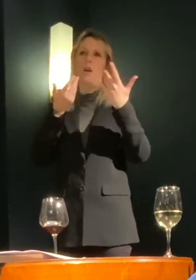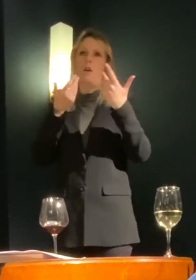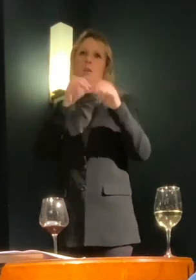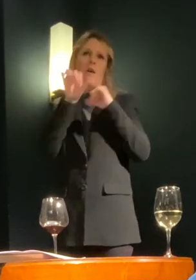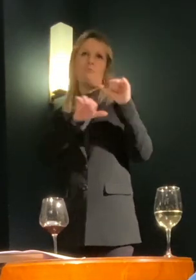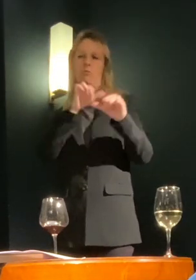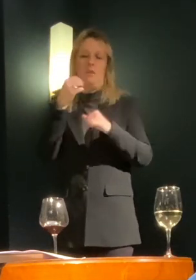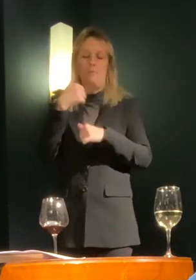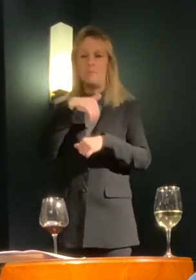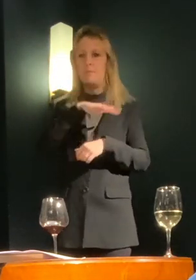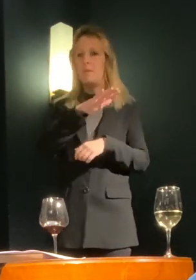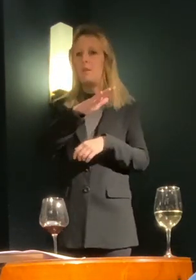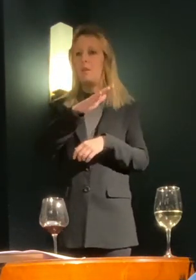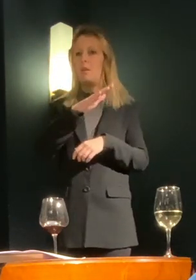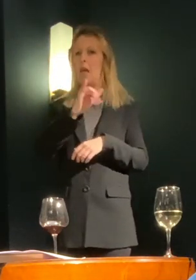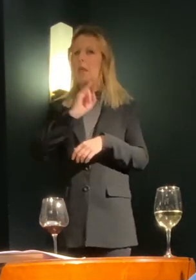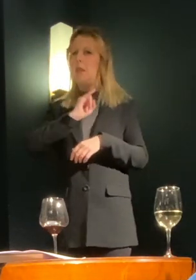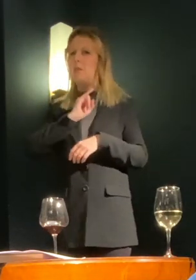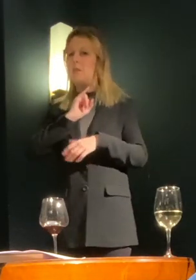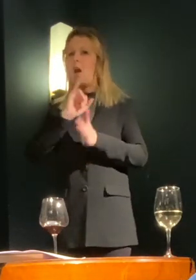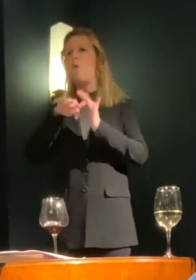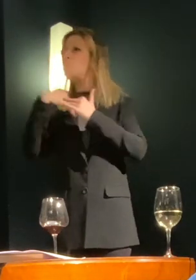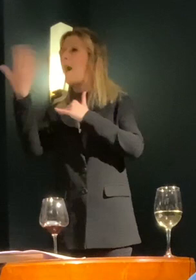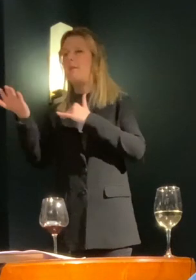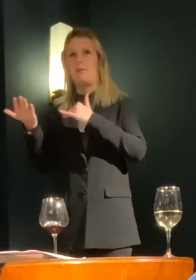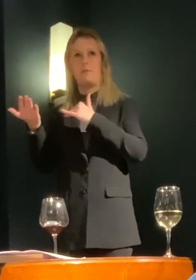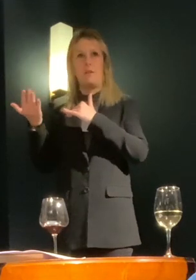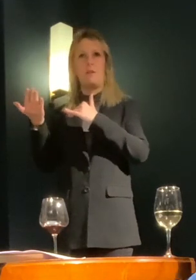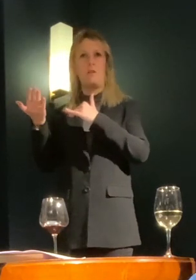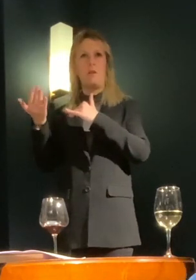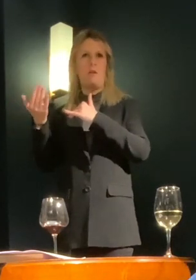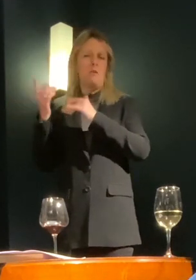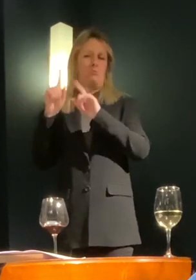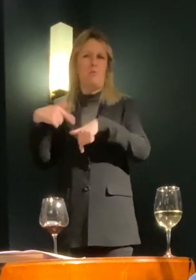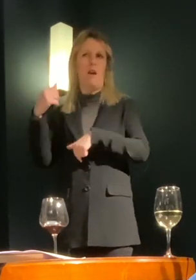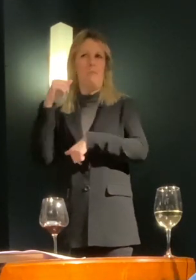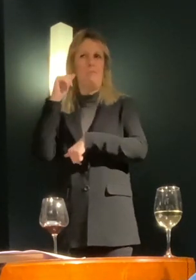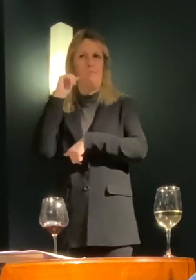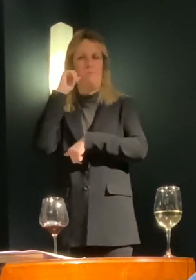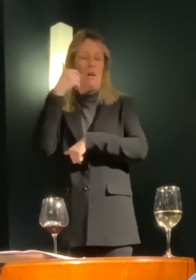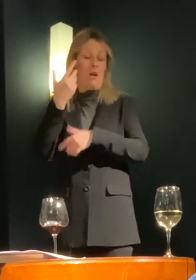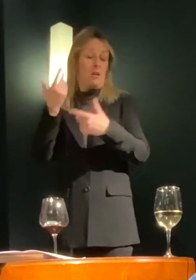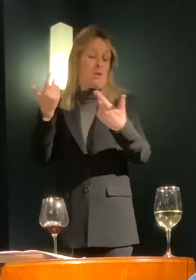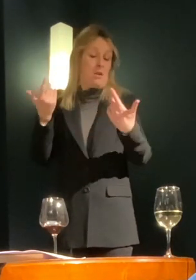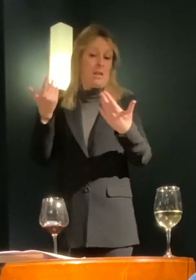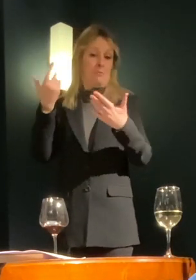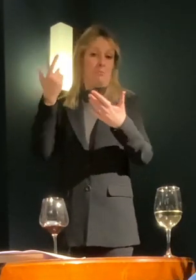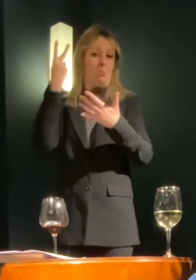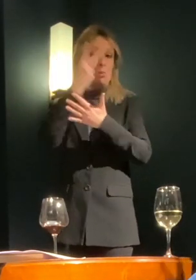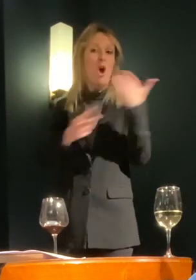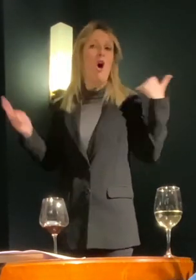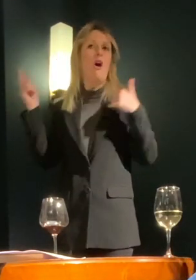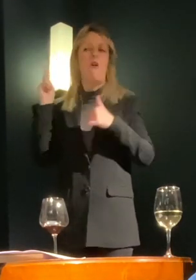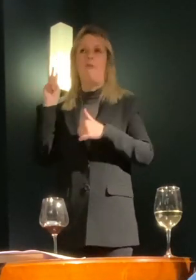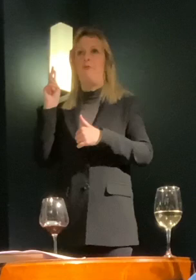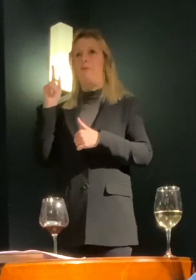non sai però qual è la prossima identità, quindi te ne cominci a creare alcune fittizie in modo che cominci a sperimentare com'è che vuoi essere, solo